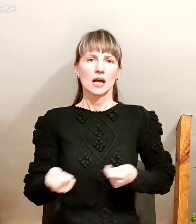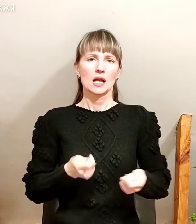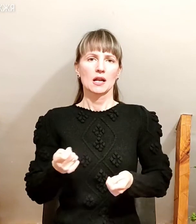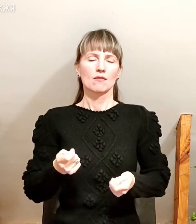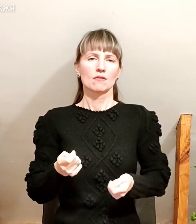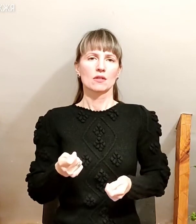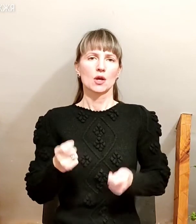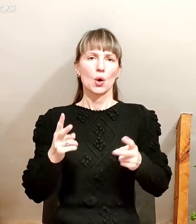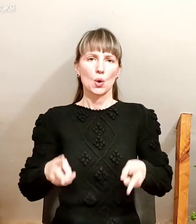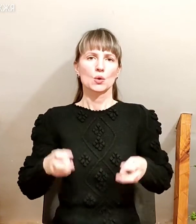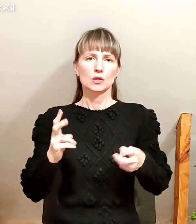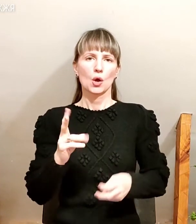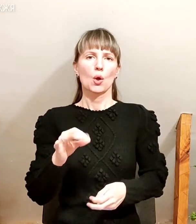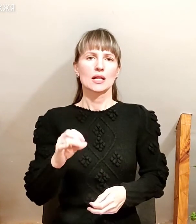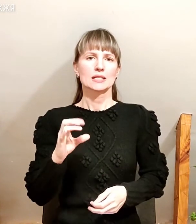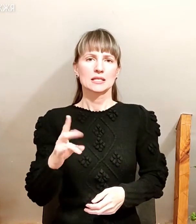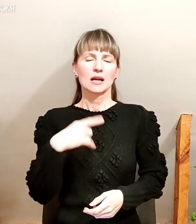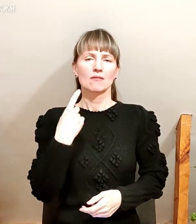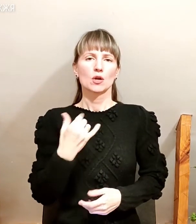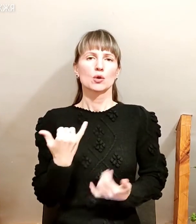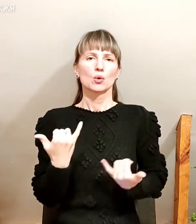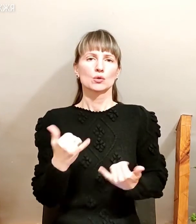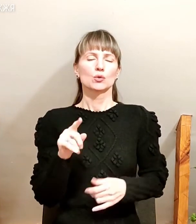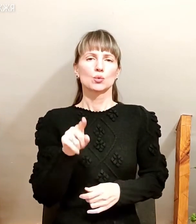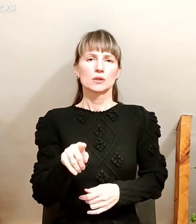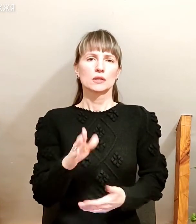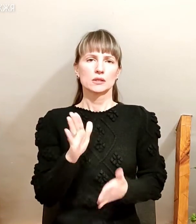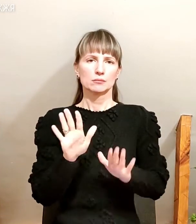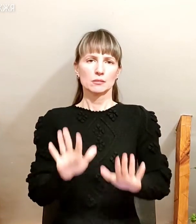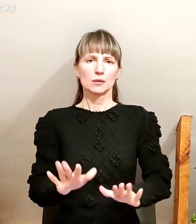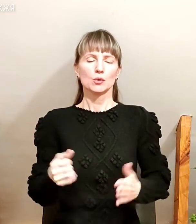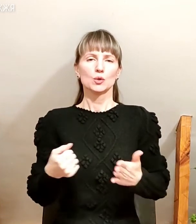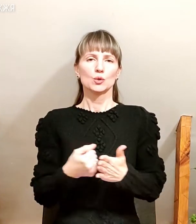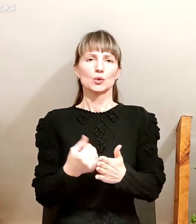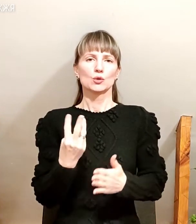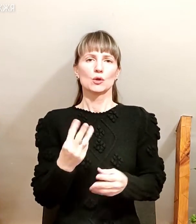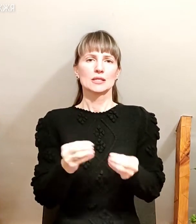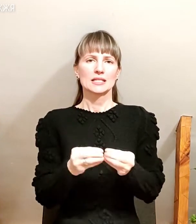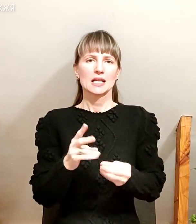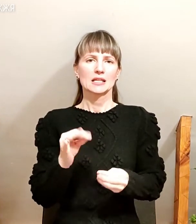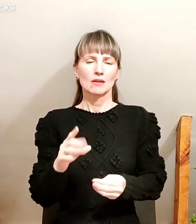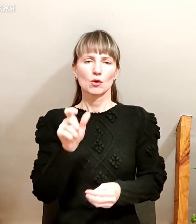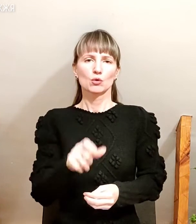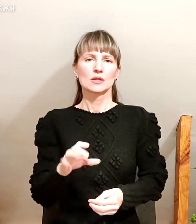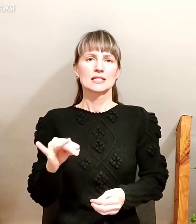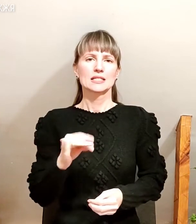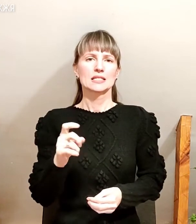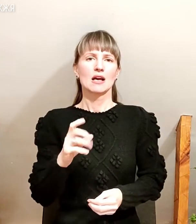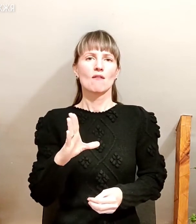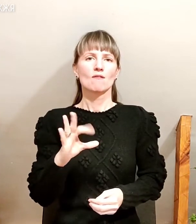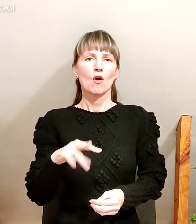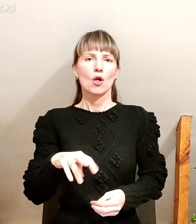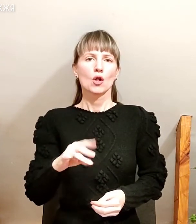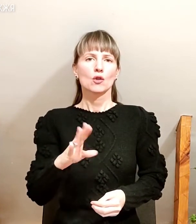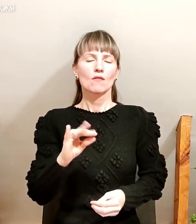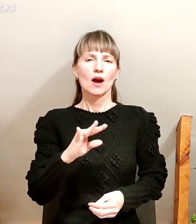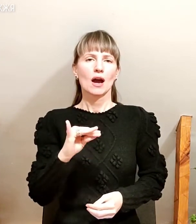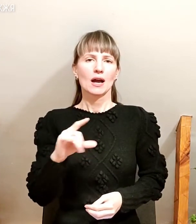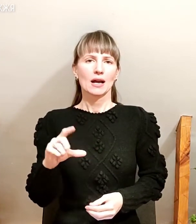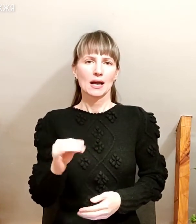Володимир Колесник каже, наразі у них перебуває до трьох десятків людей з Волновахи, Маріуполя, Мелітополя та Васильівки.